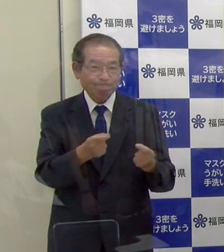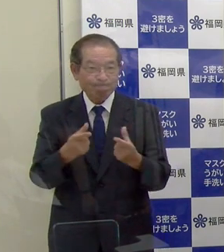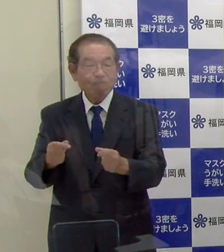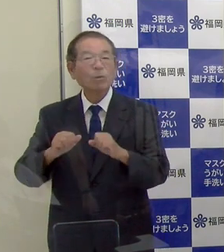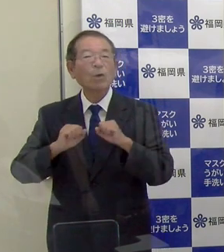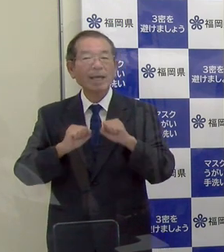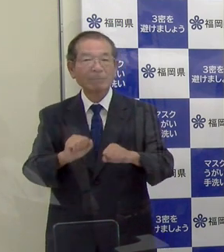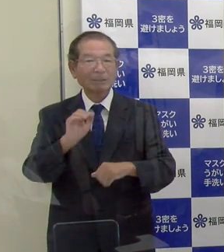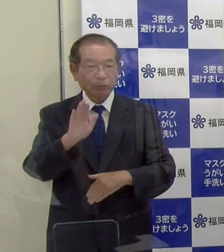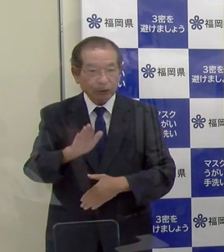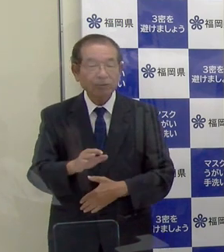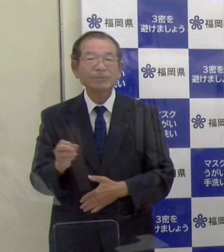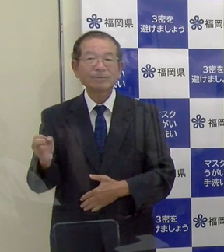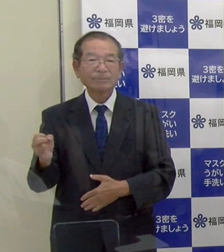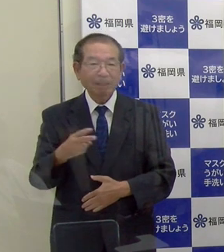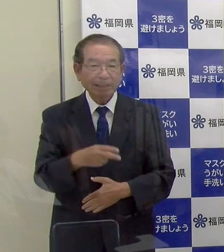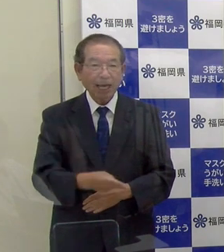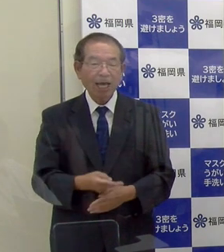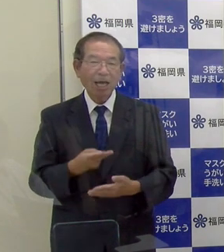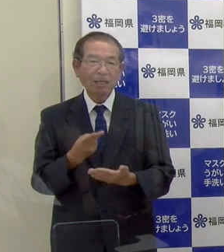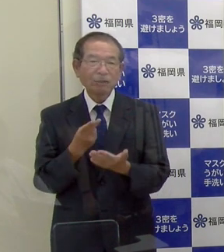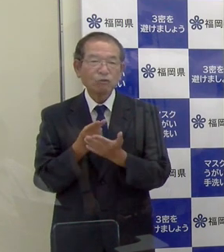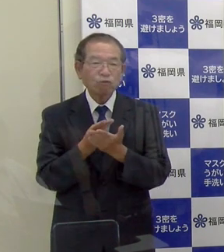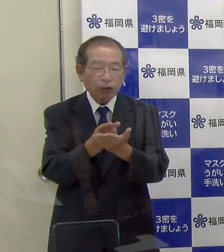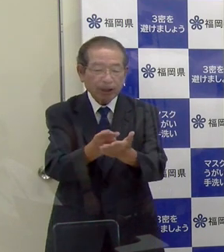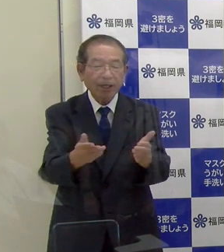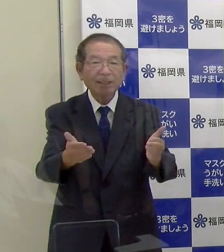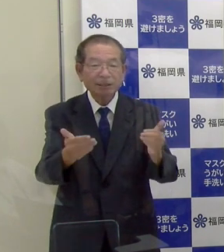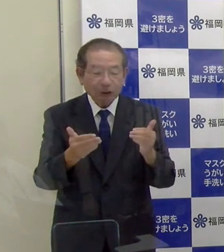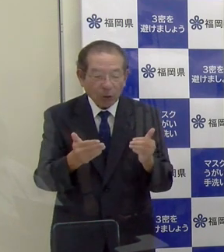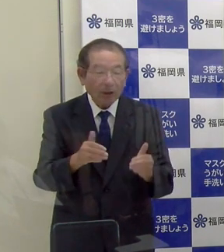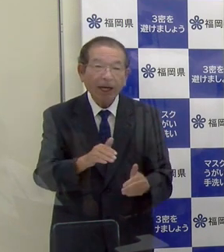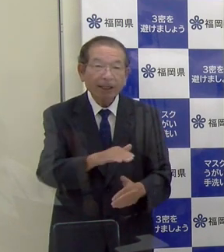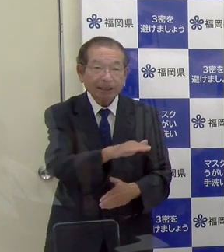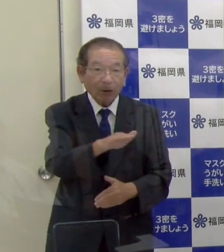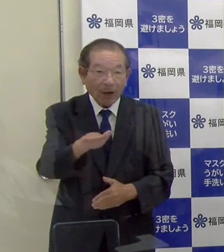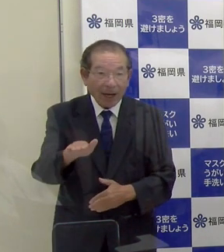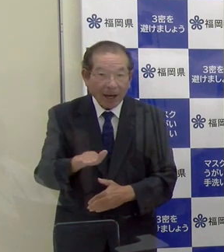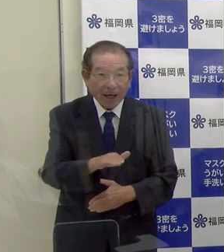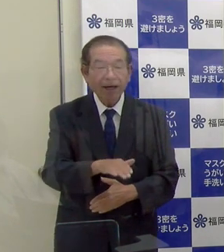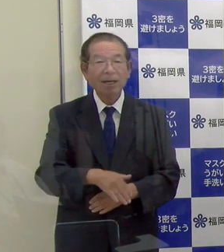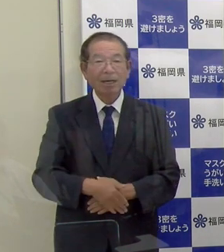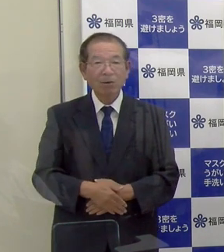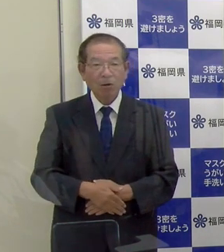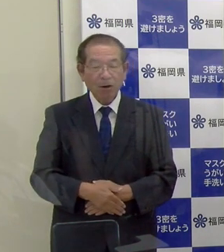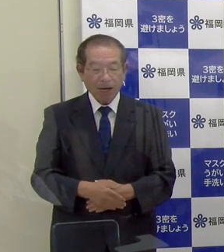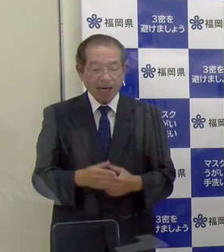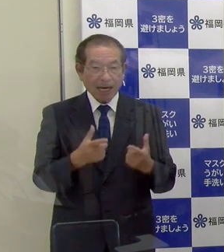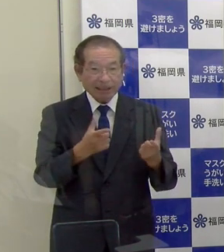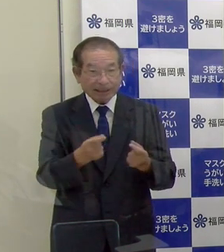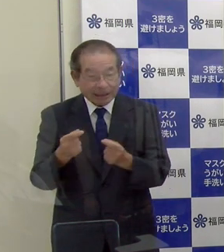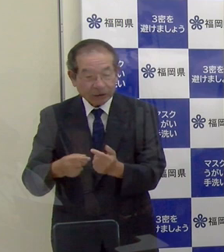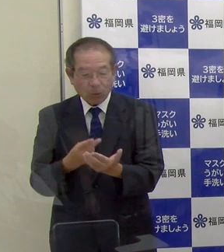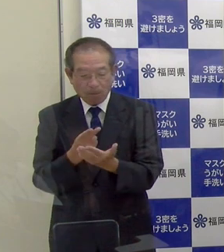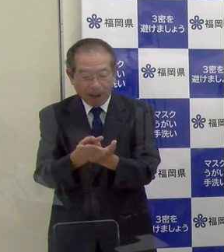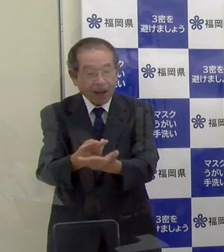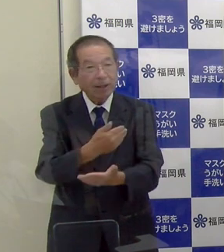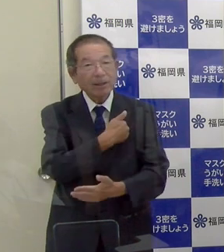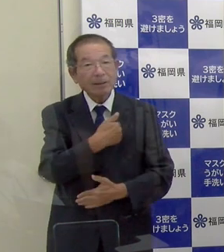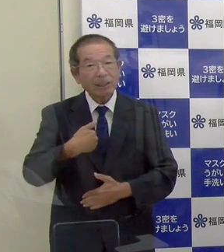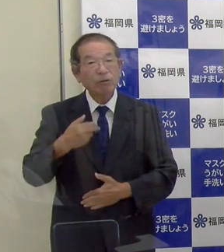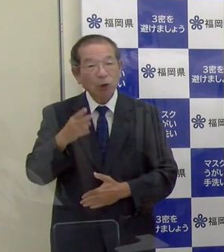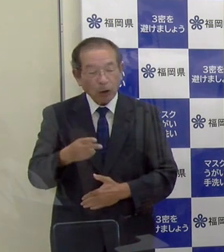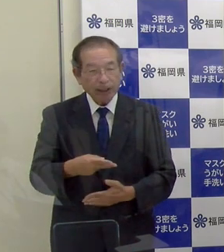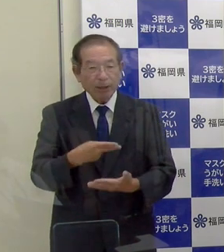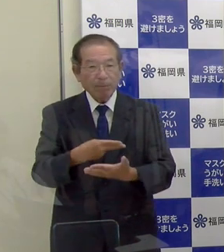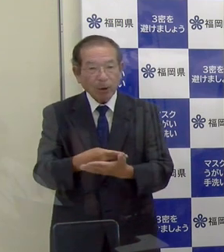ますまた入院が必要な方が確実に入院できますよ